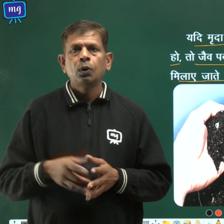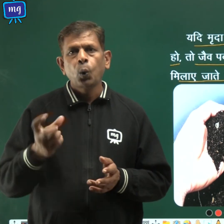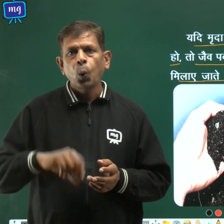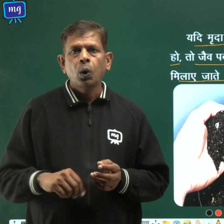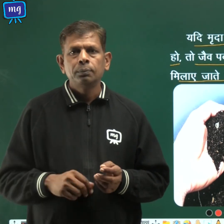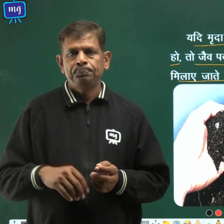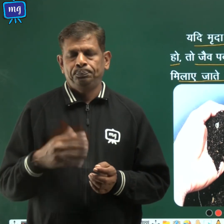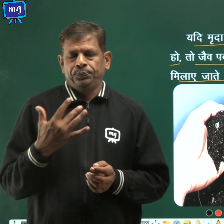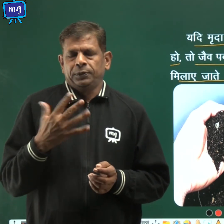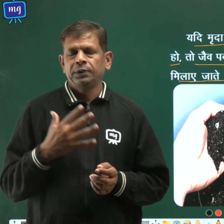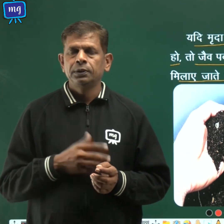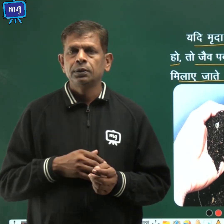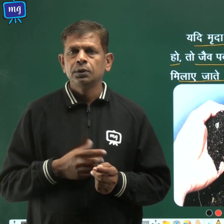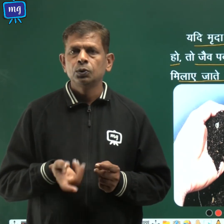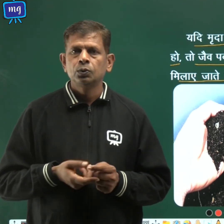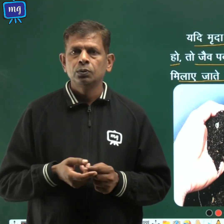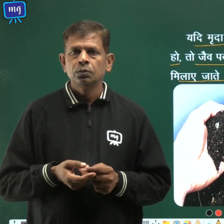और क्षारकीय प्रवृत्ति को